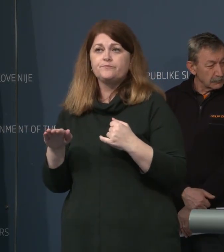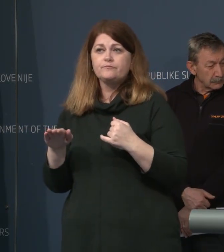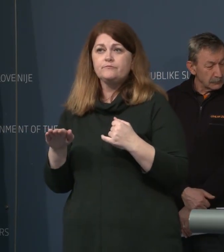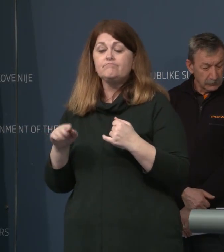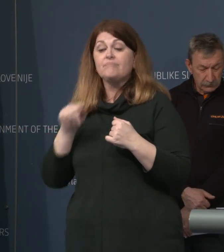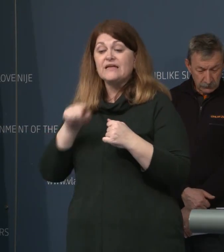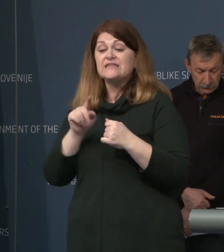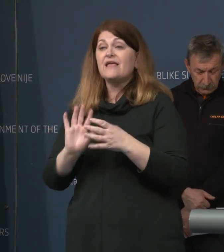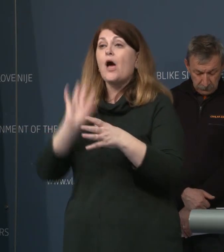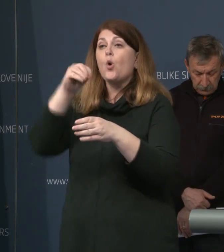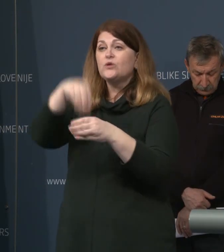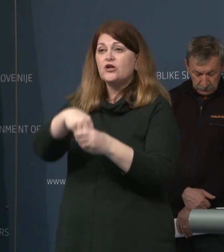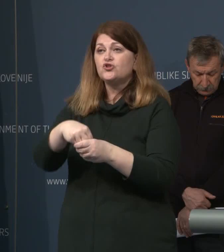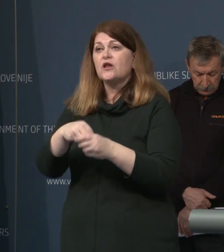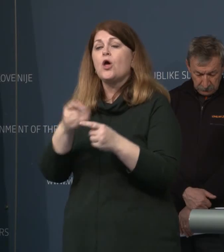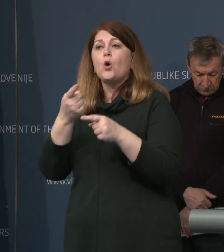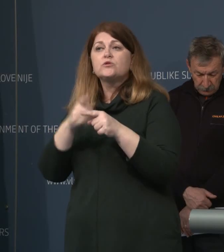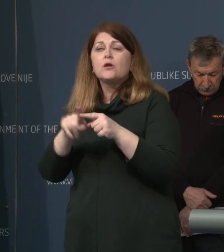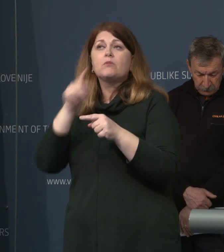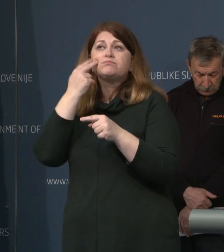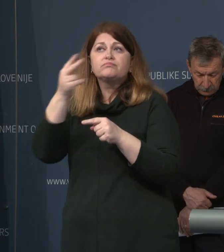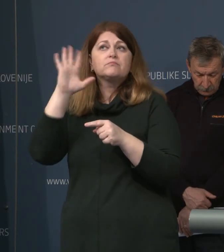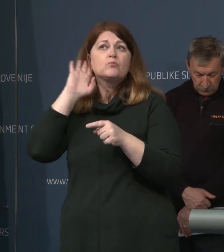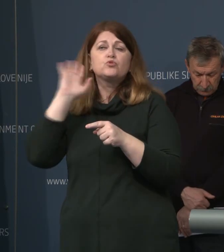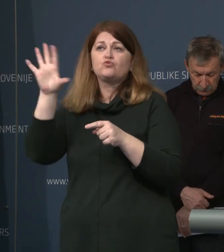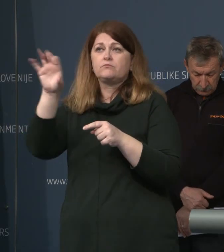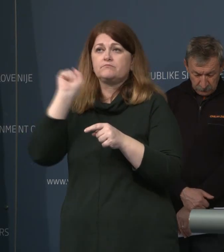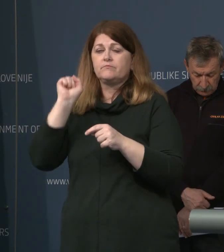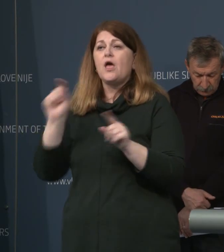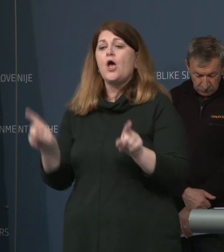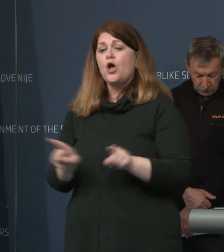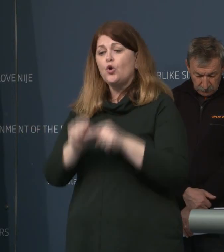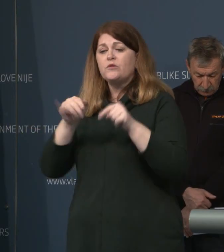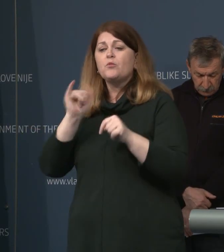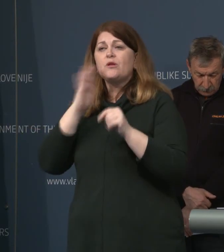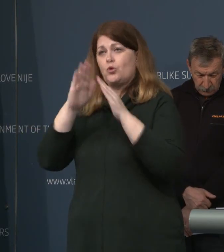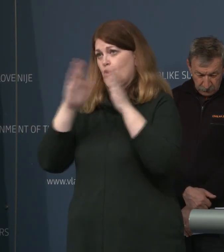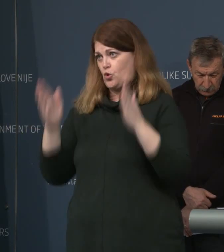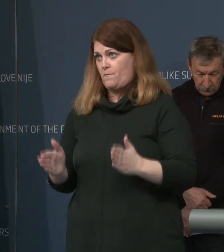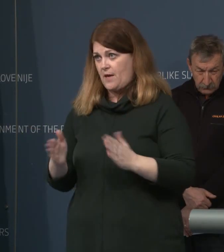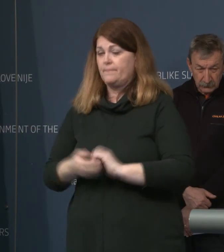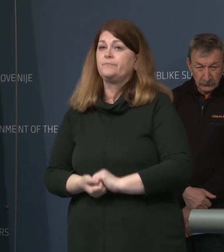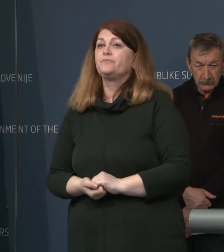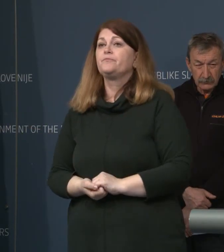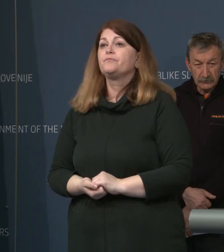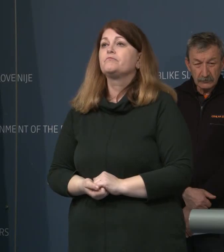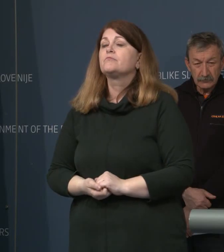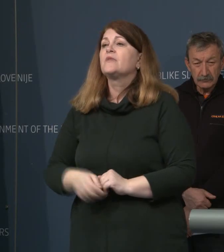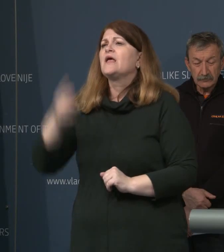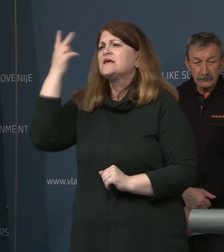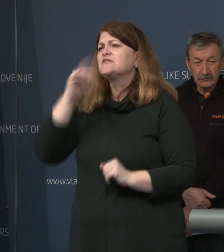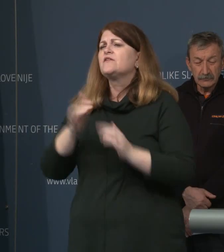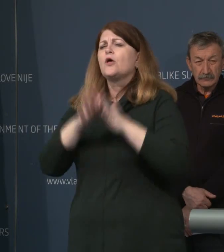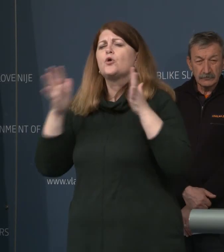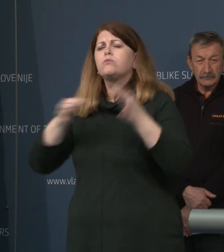se tega udeleževali oziroma deležni tega pač kljub temu, da bodo doma. Seveda je